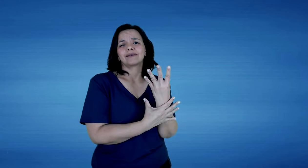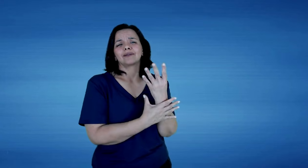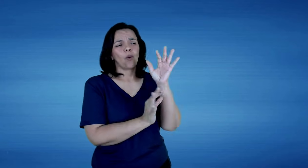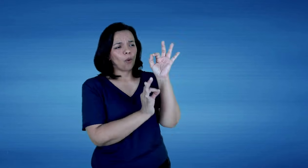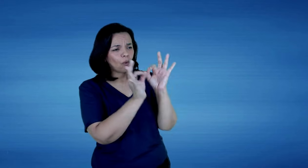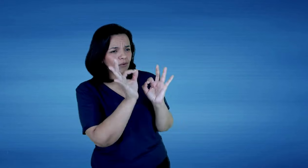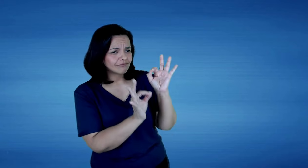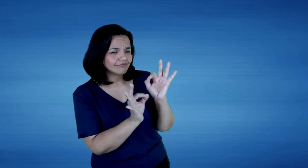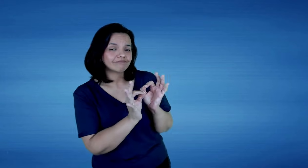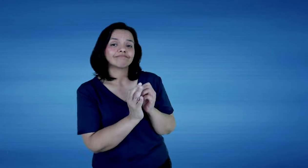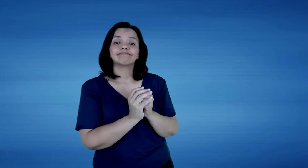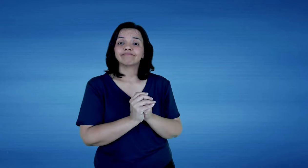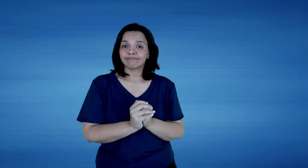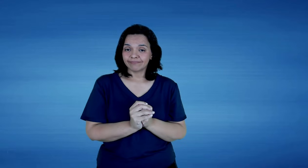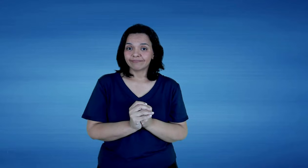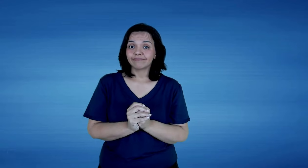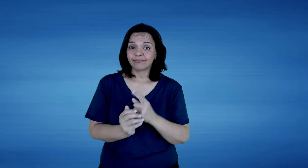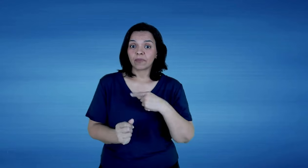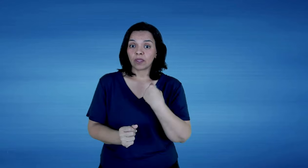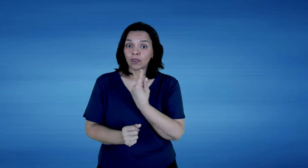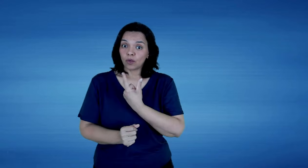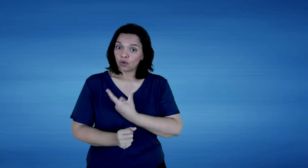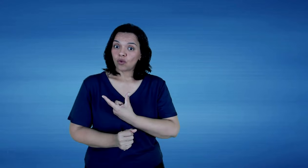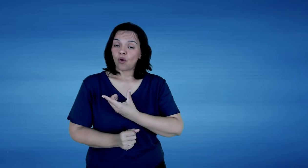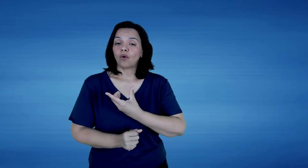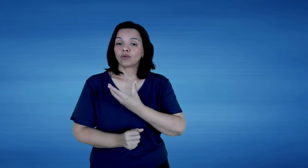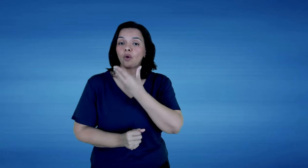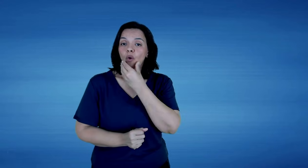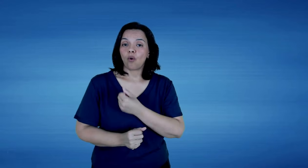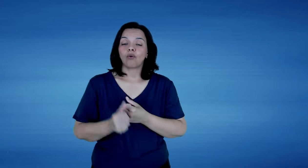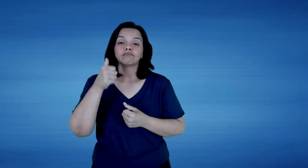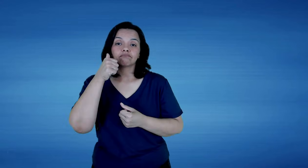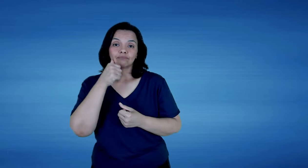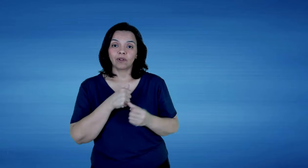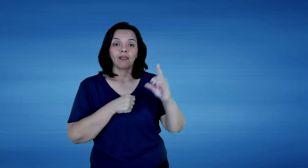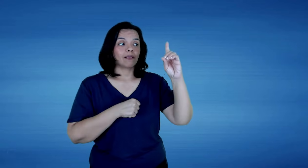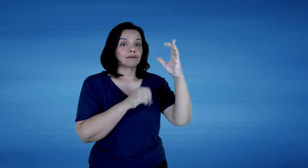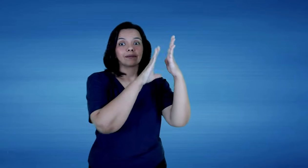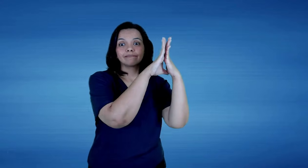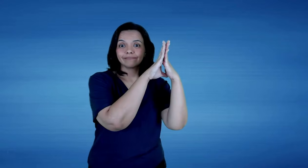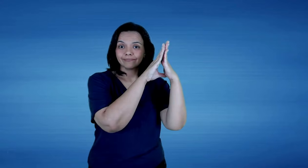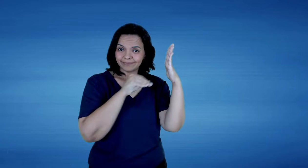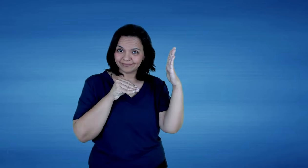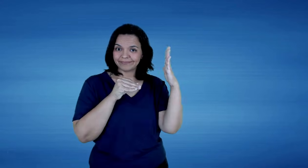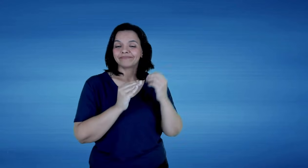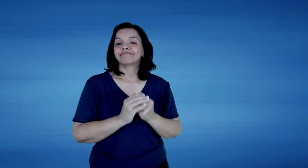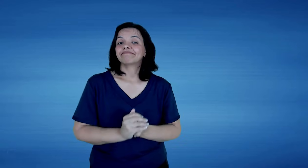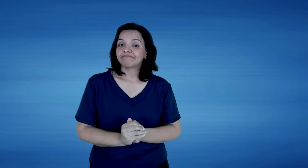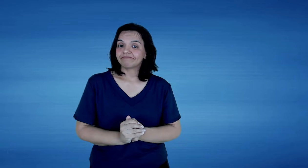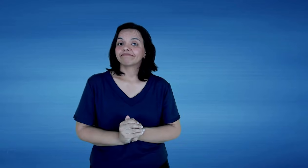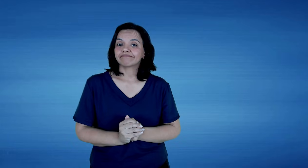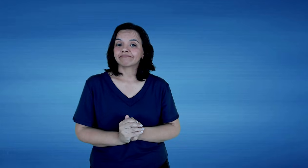a criação e a organização do mundo, sobre o homem e a mulher ser a imagem e semelhança de